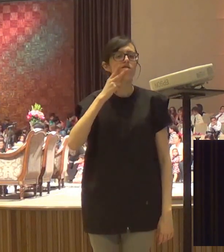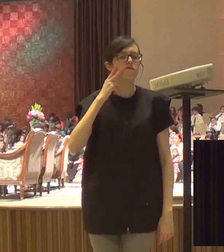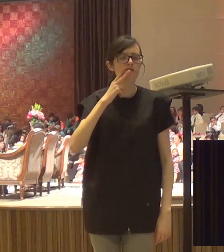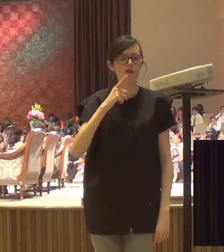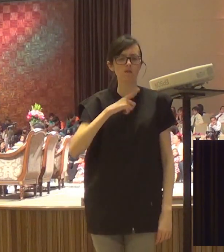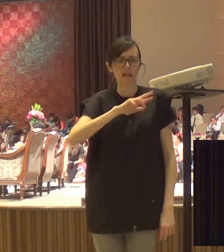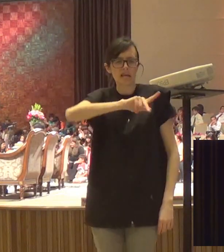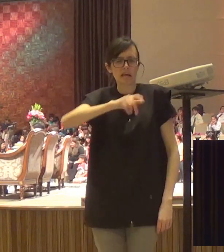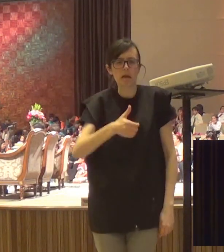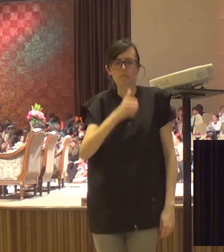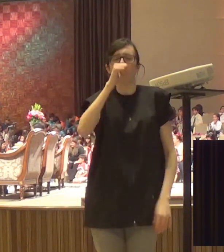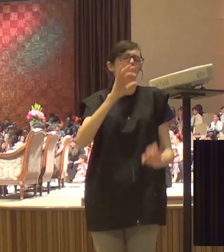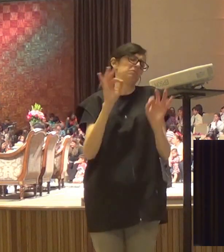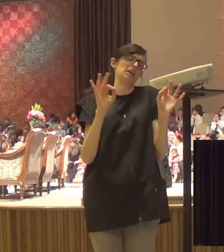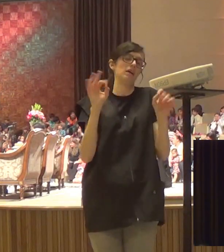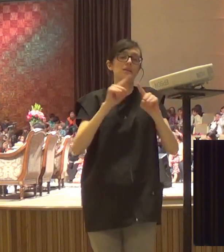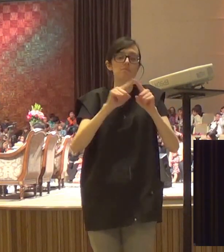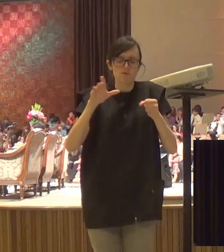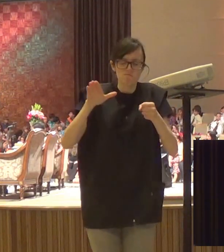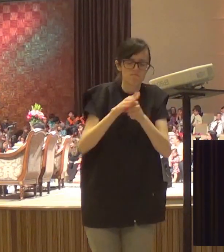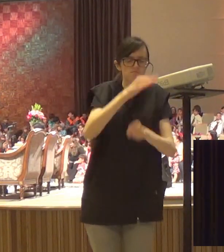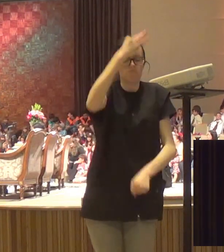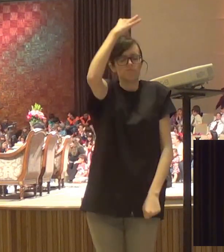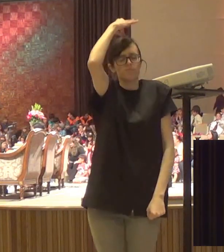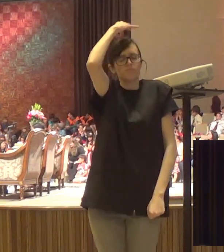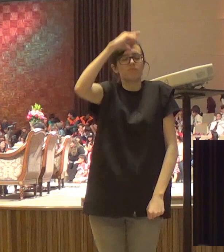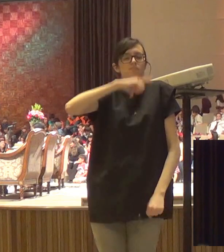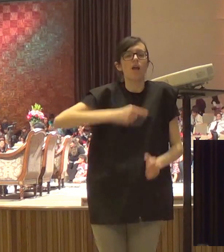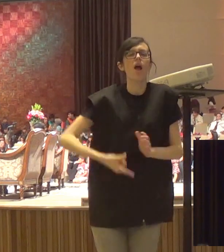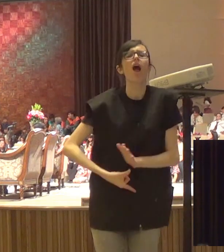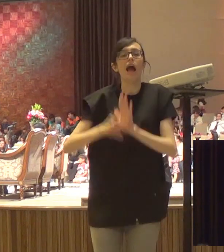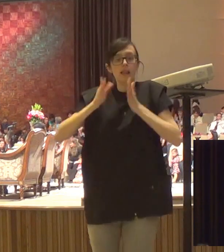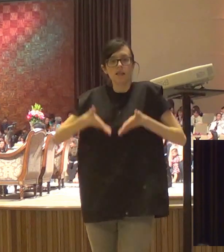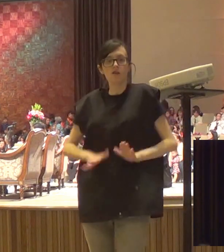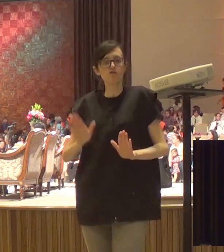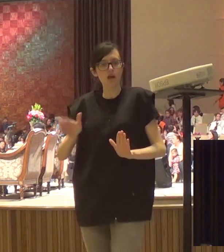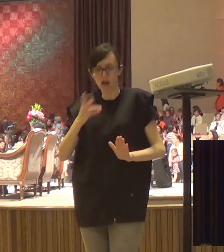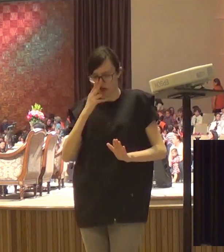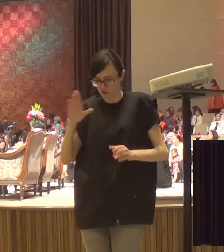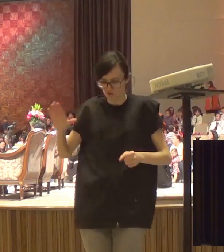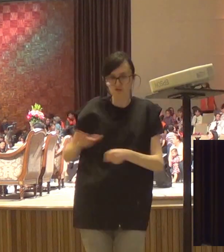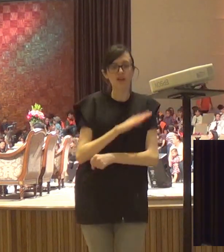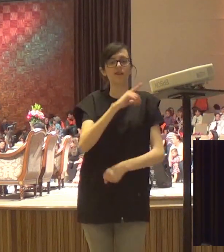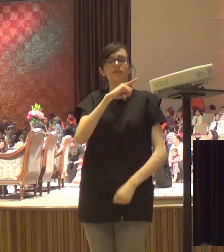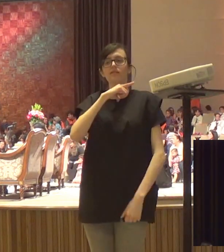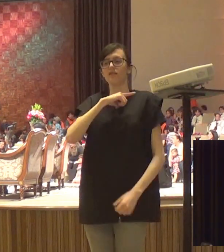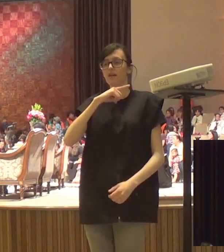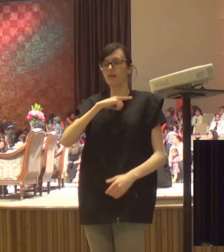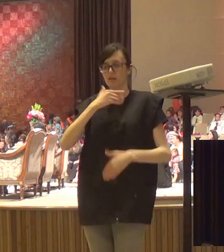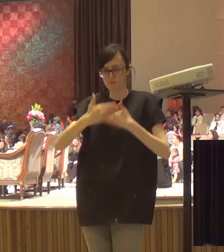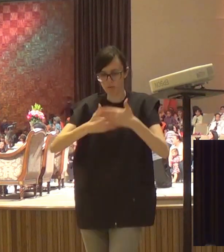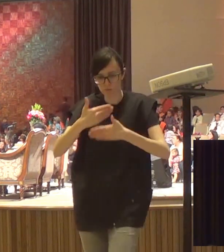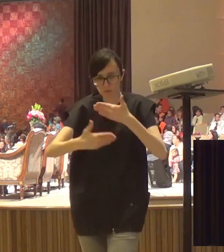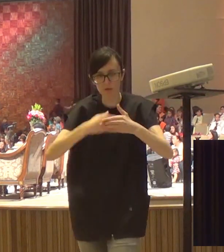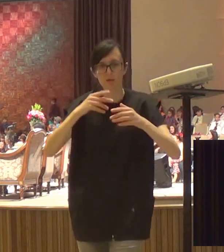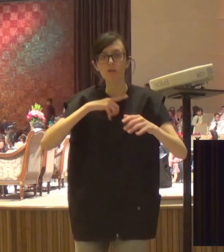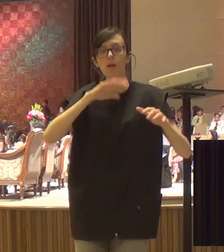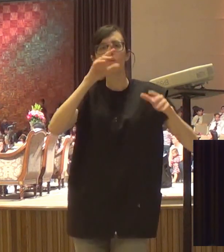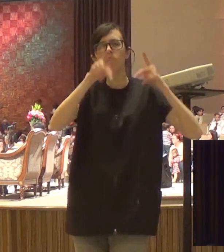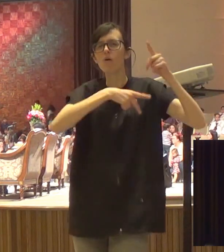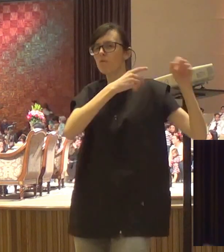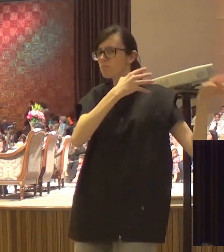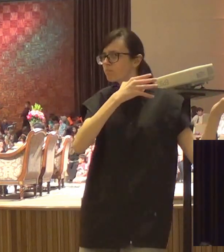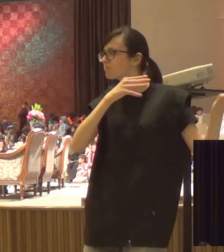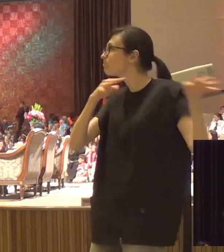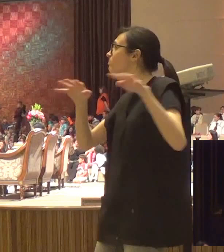do Senhor. Ele nunca torna vinho nem bebida fermentada e será cheio do Espírito Santo desde antes do seu nascimento. Fará retornar